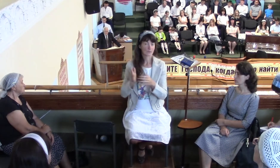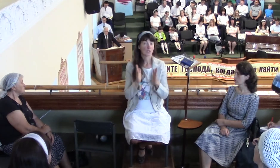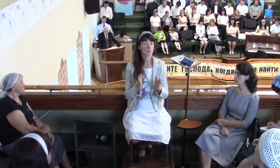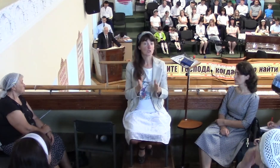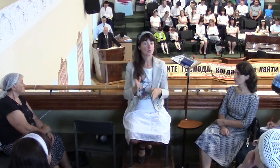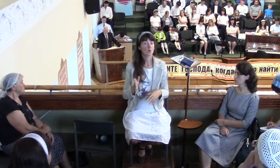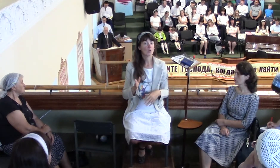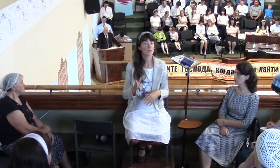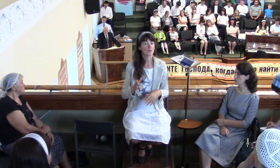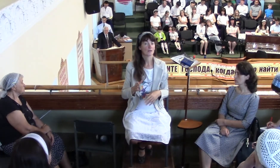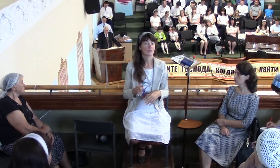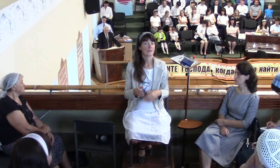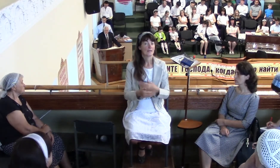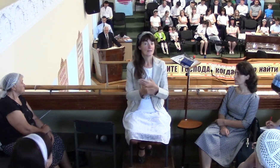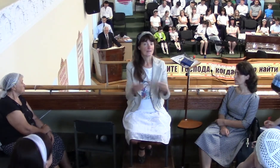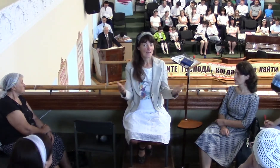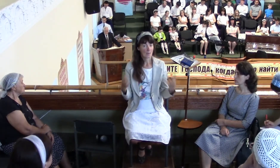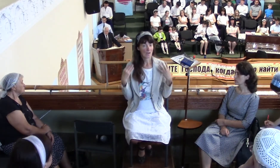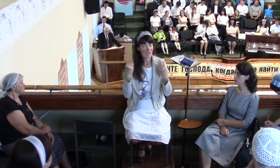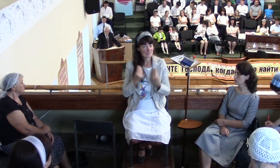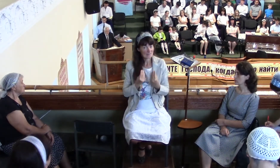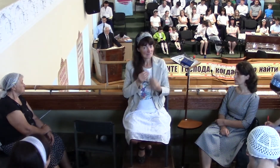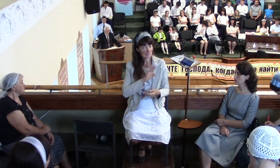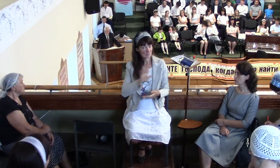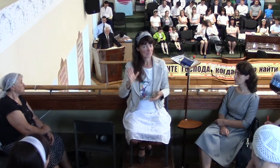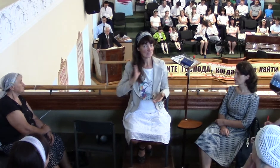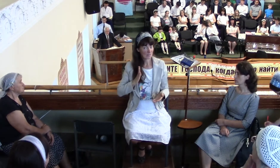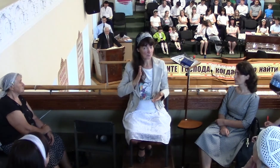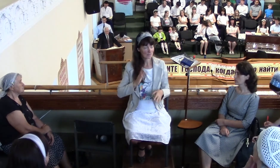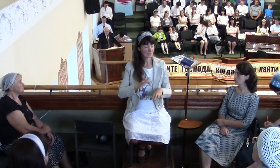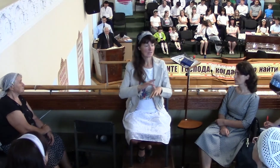Только бы нам и о детям не оказаться